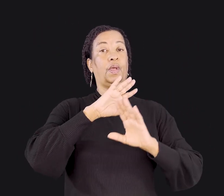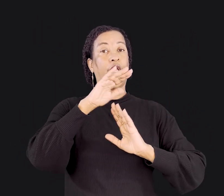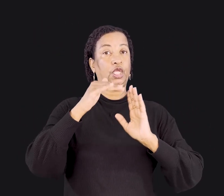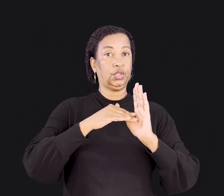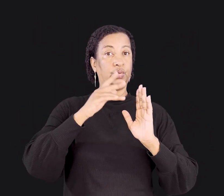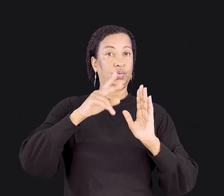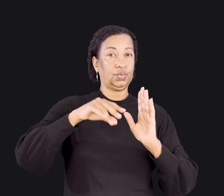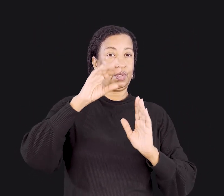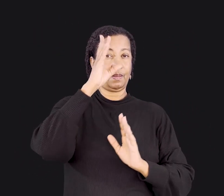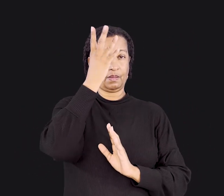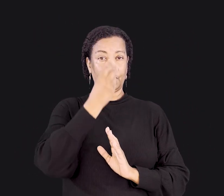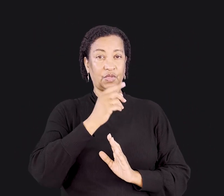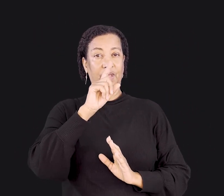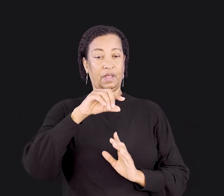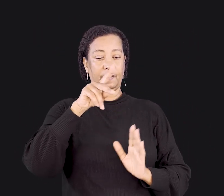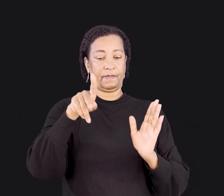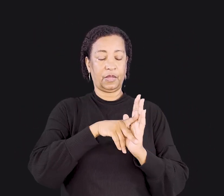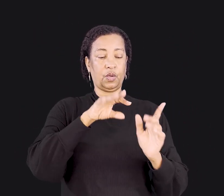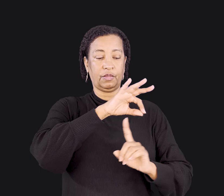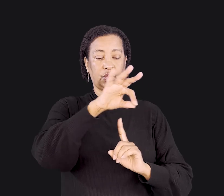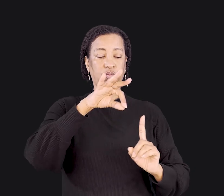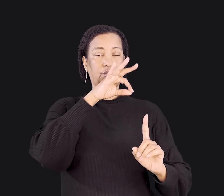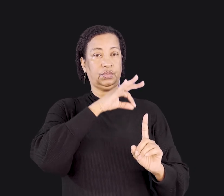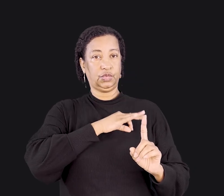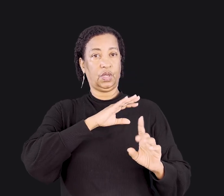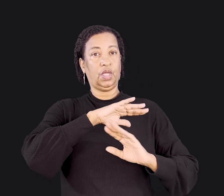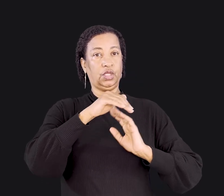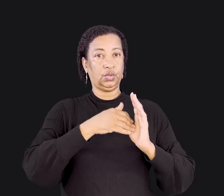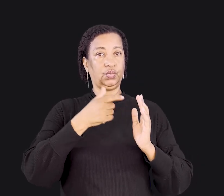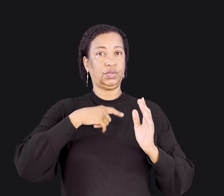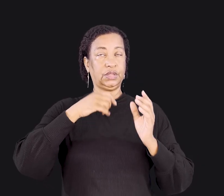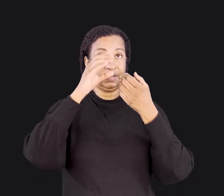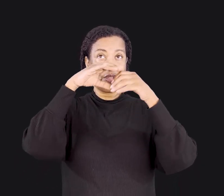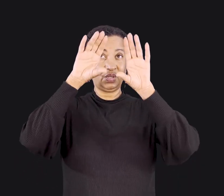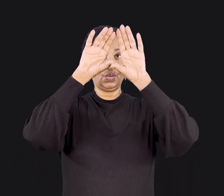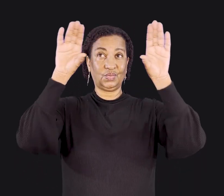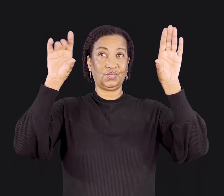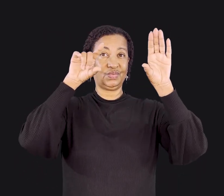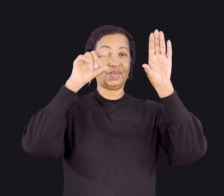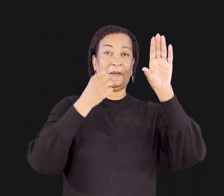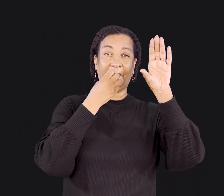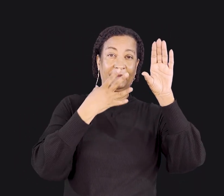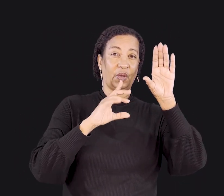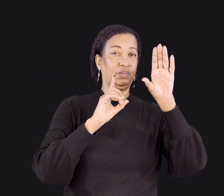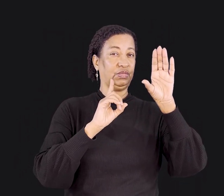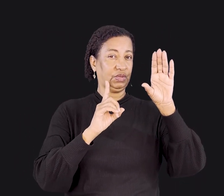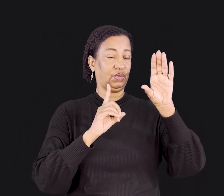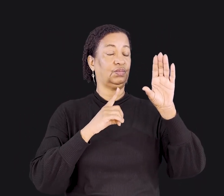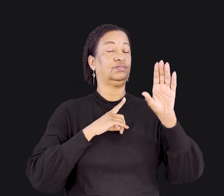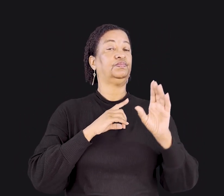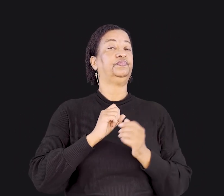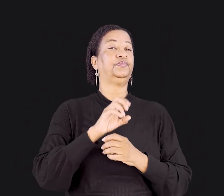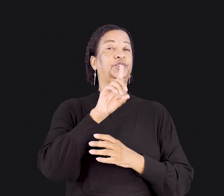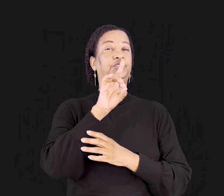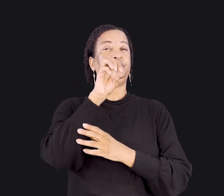espiritual é do Espírito Santo e nem tudo que existe na dimensão celestial é bom. Dimensão espiritual significa